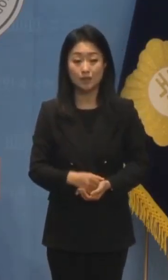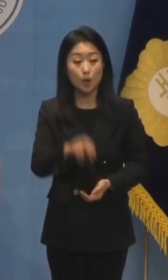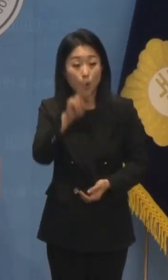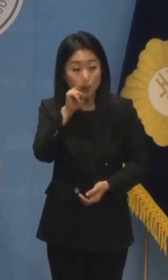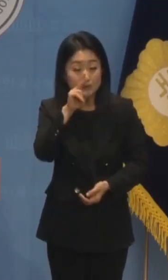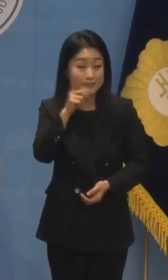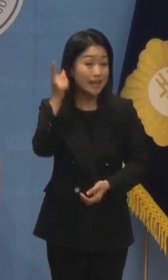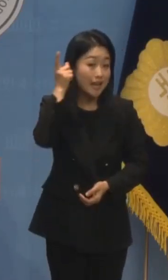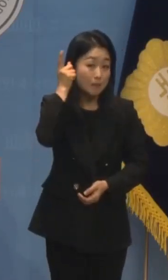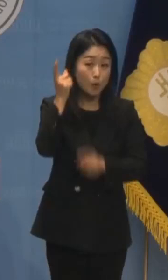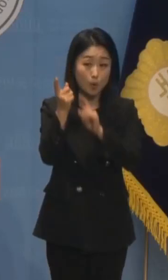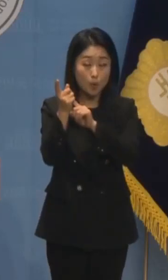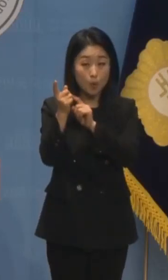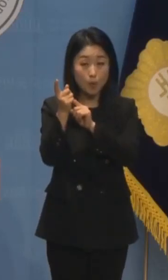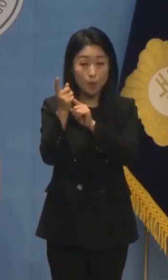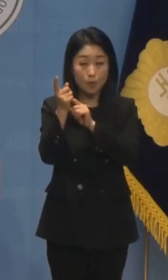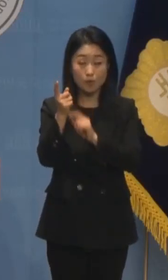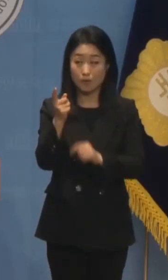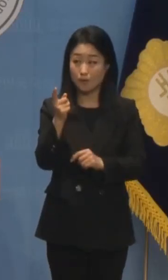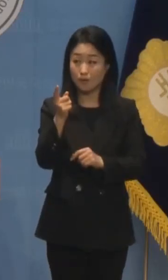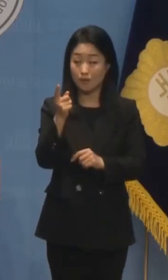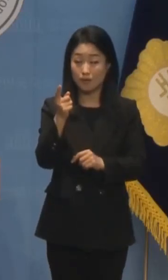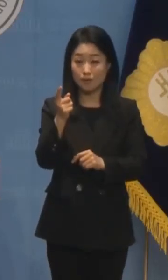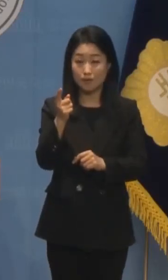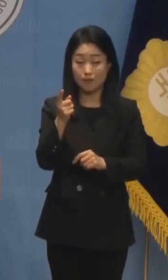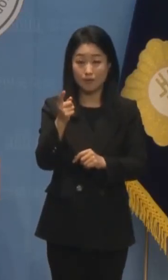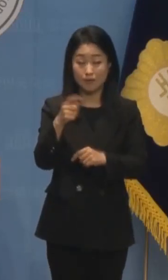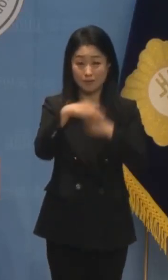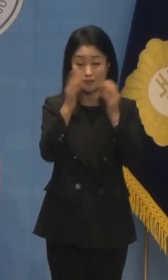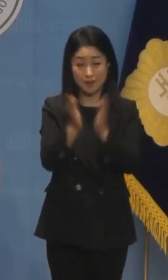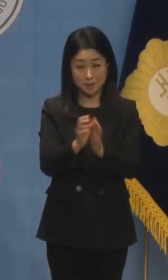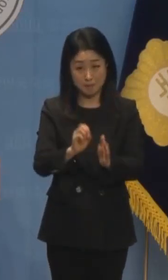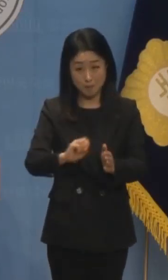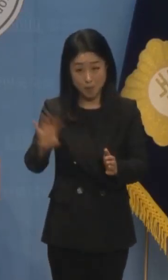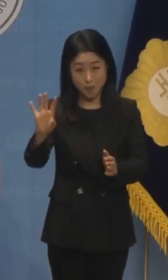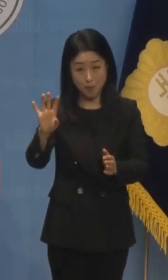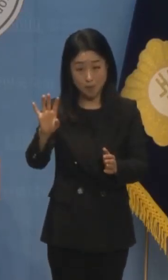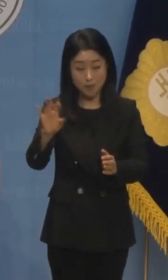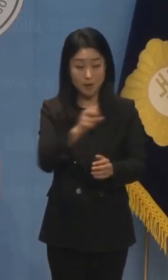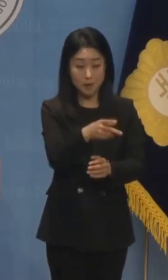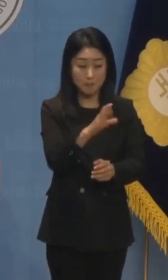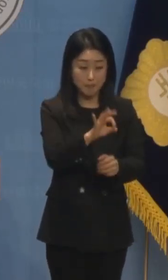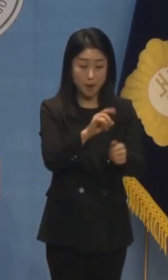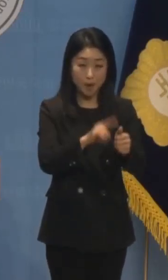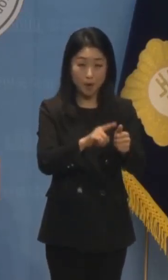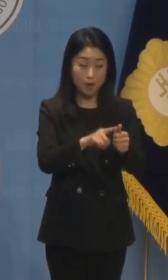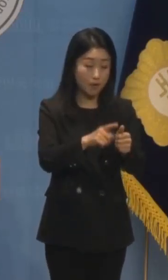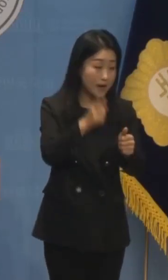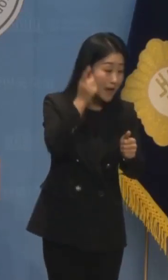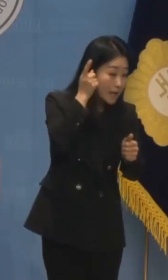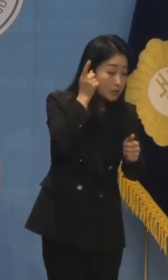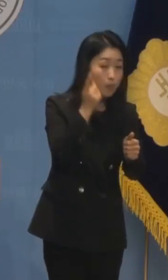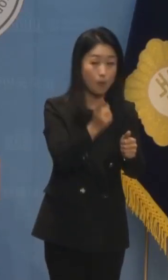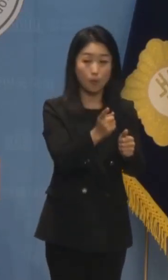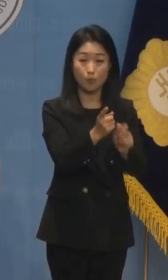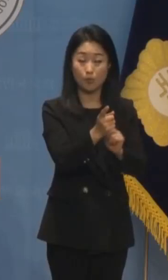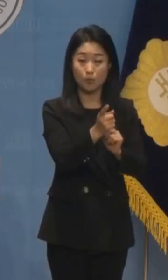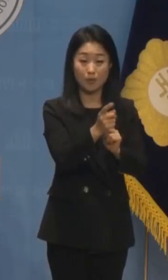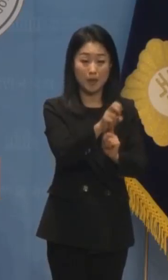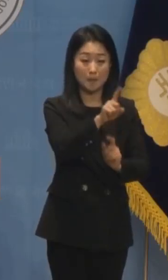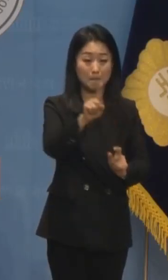그 전화들 벌써 갈아버린 것은 아니겠지요? 명태균의 황금폰은